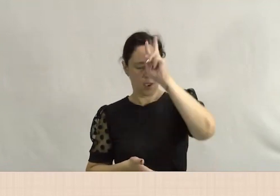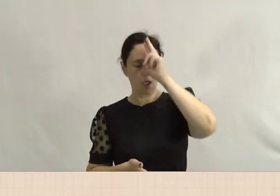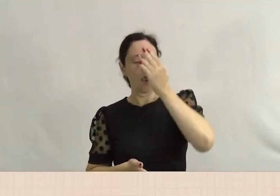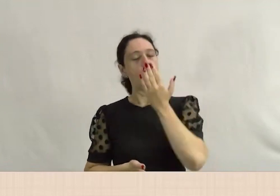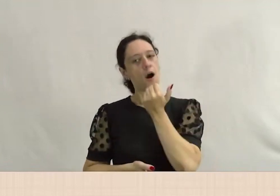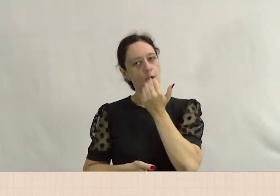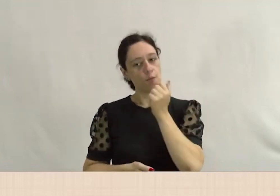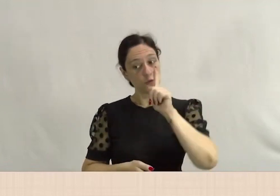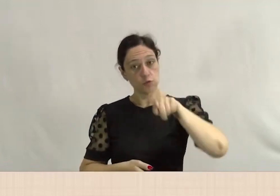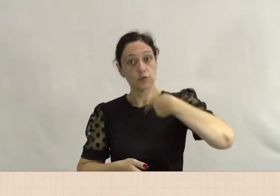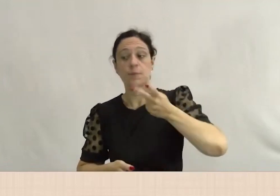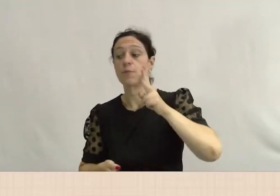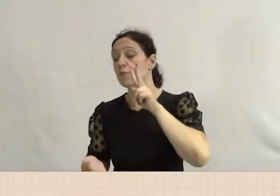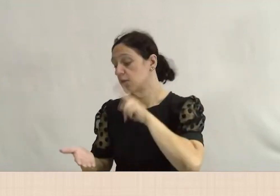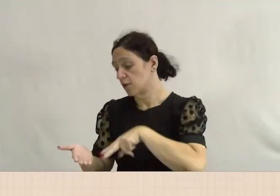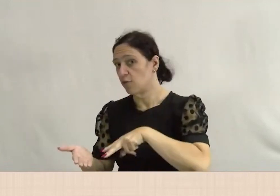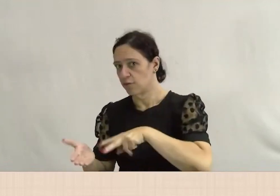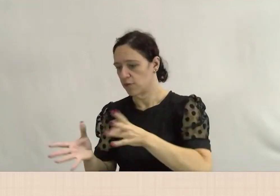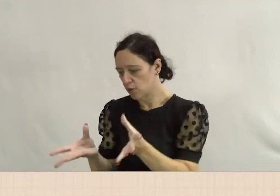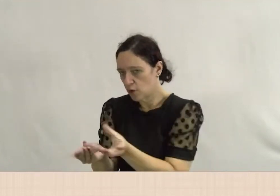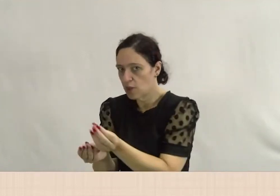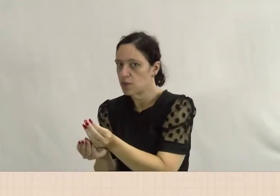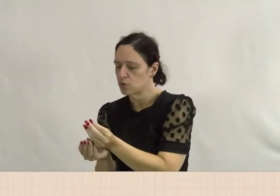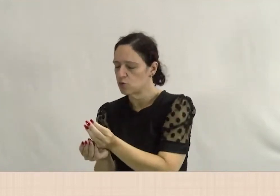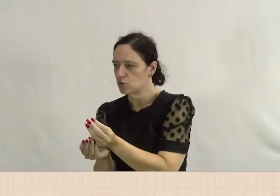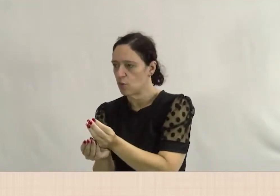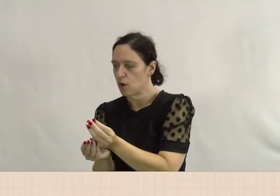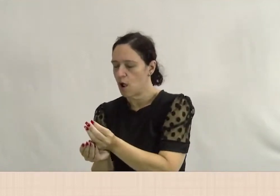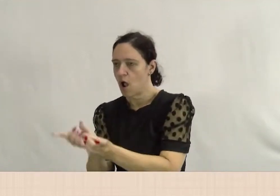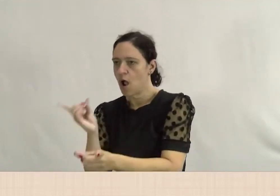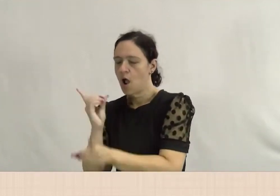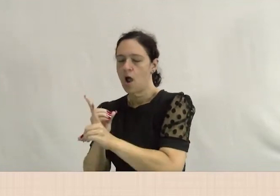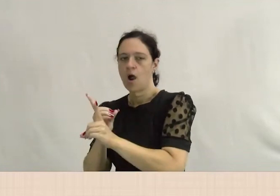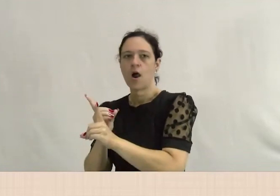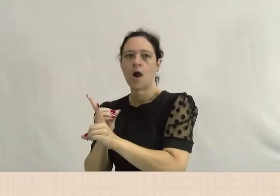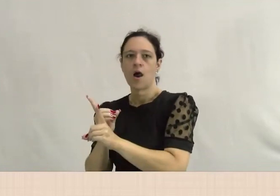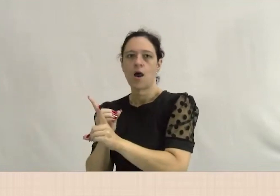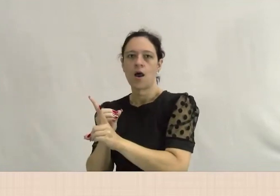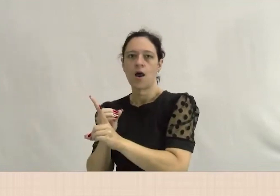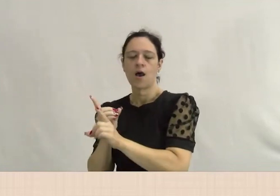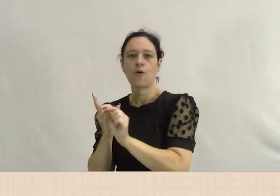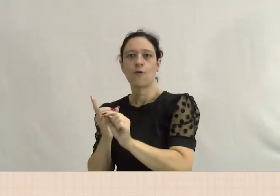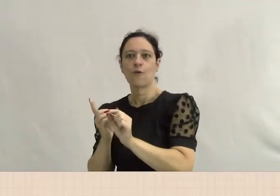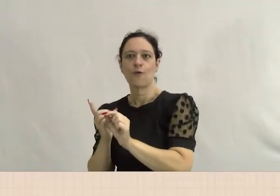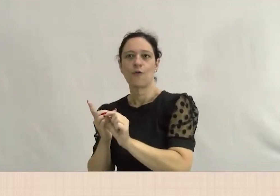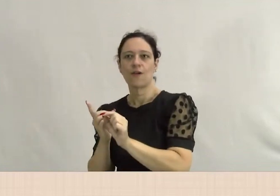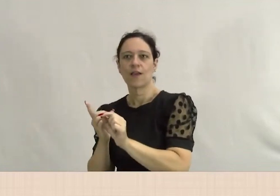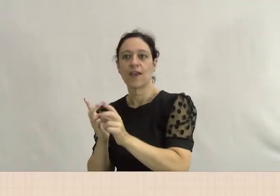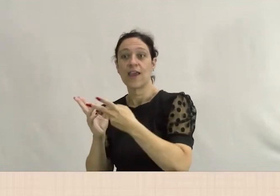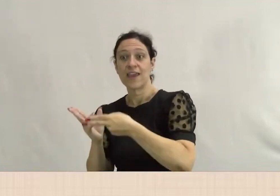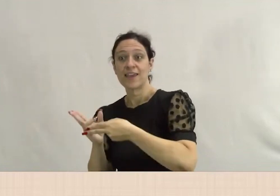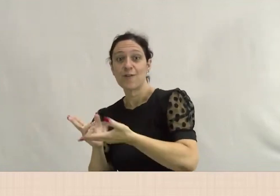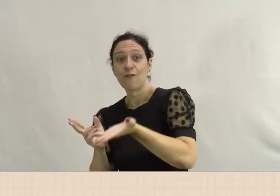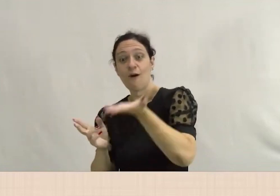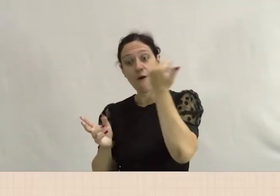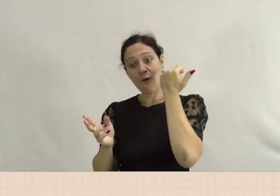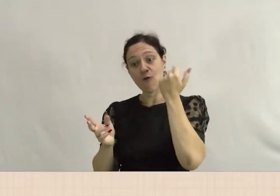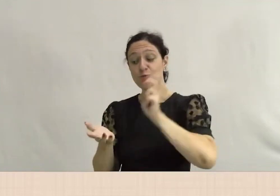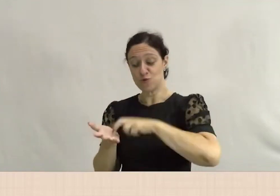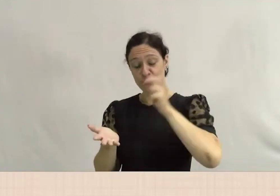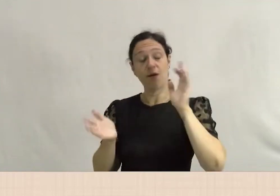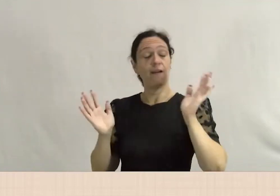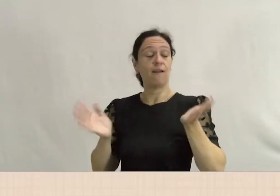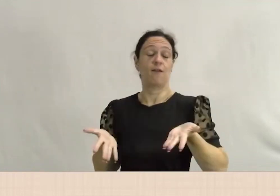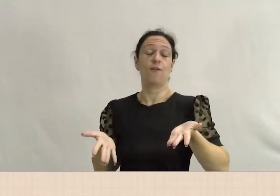olhada no esboço que eu preparei. Aí eu descobri que era exatamente o que o Espírito tinha tocado